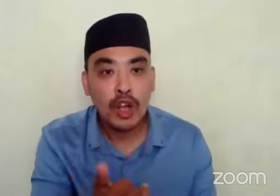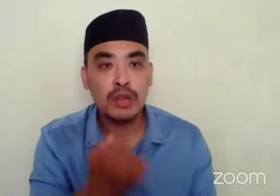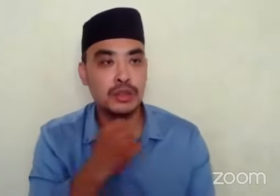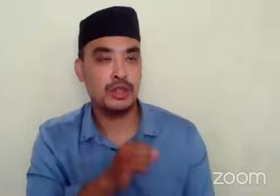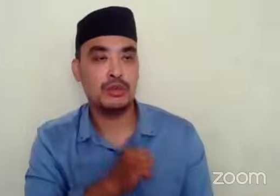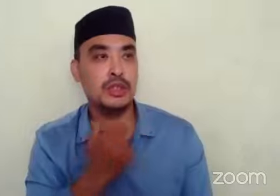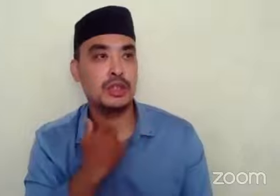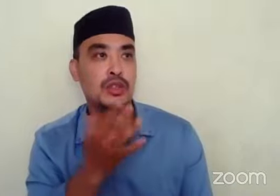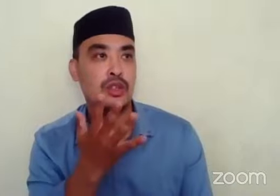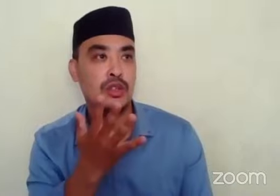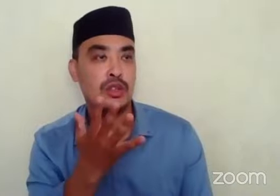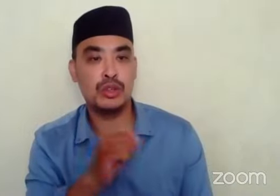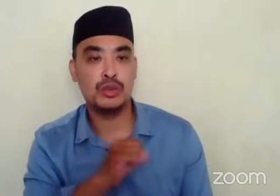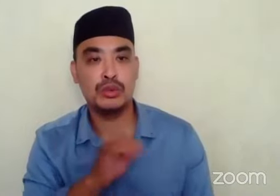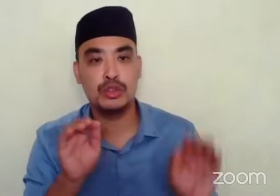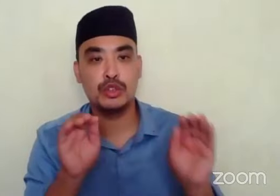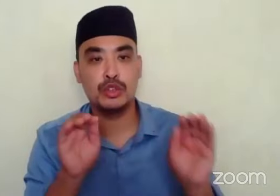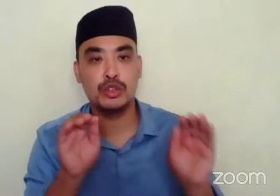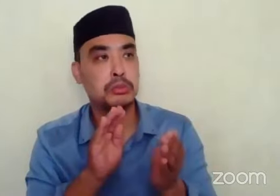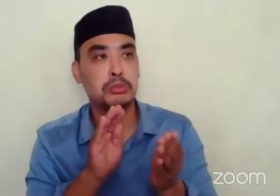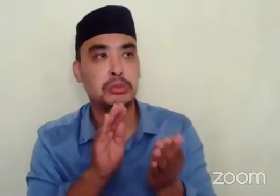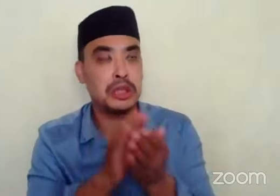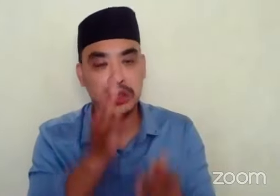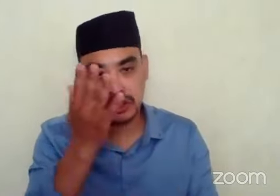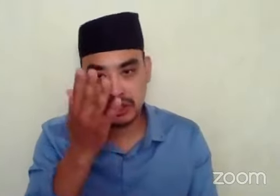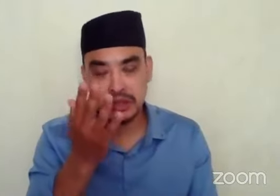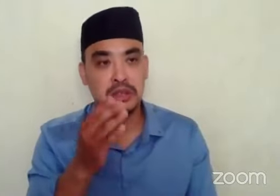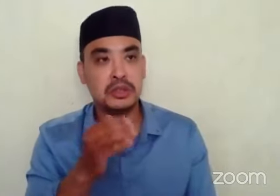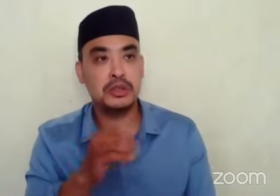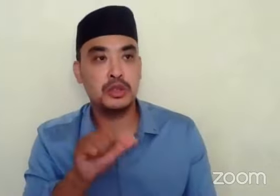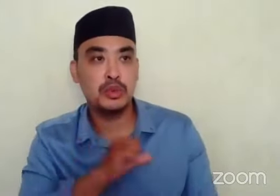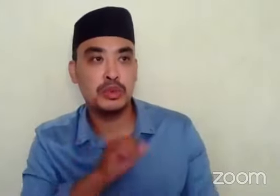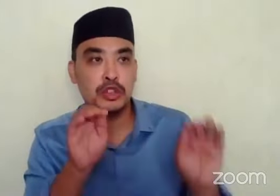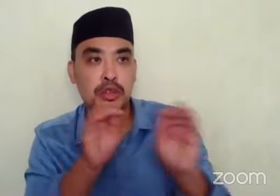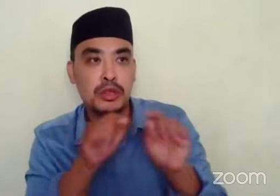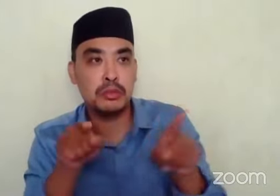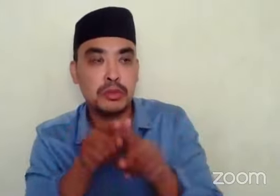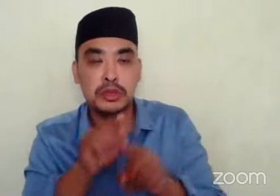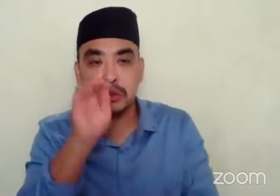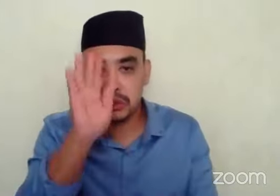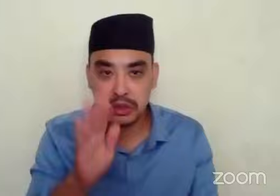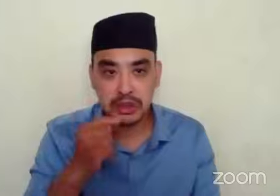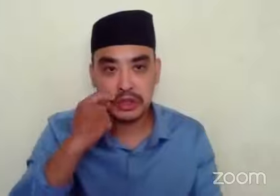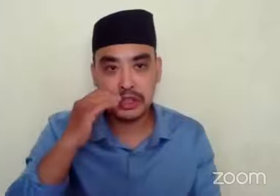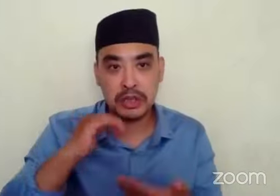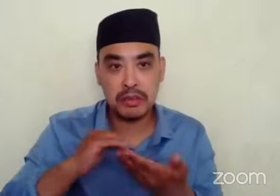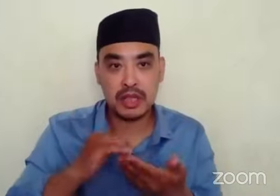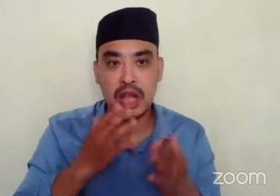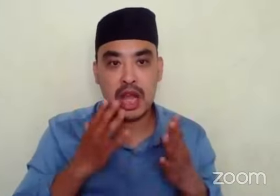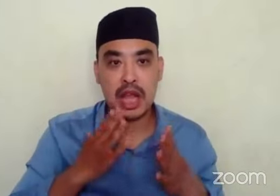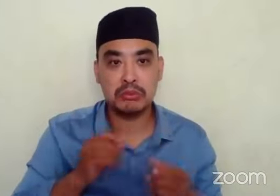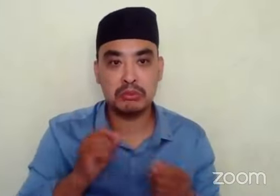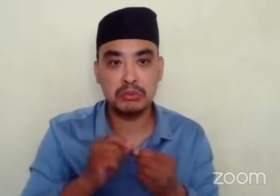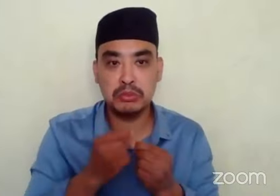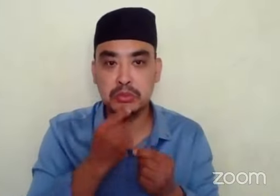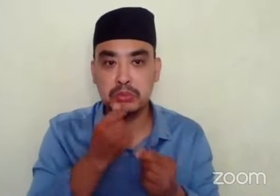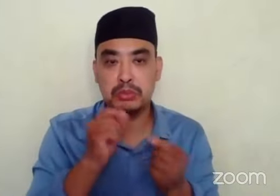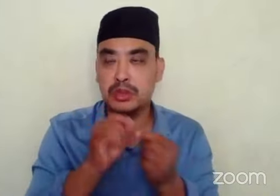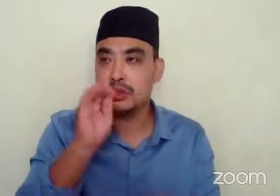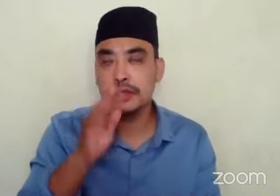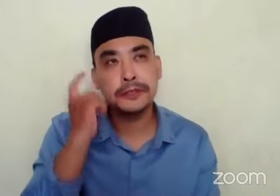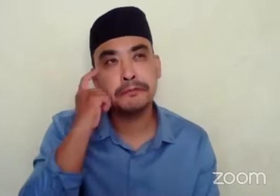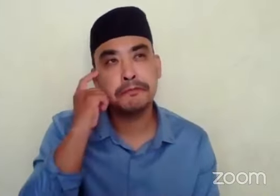पनि हुँदैन, यौन सम्बन्ध पनि राख्दैनन्, राख्न पनि सक्दैनन्, श्रीमानलाई सन्तुष्टि दिन पनि सक्दैनन् भन्ने खालको